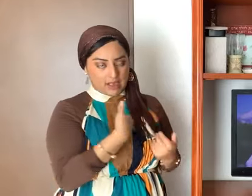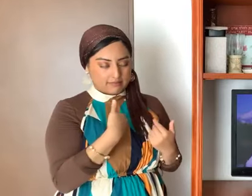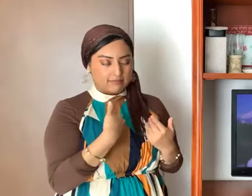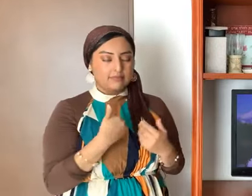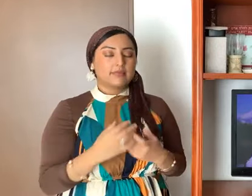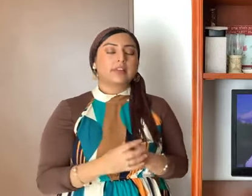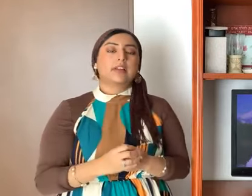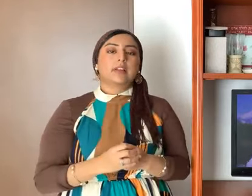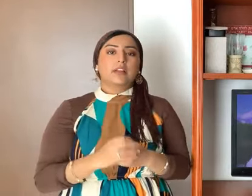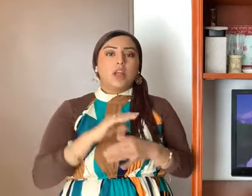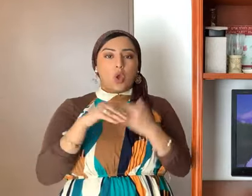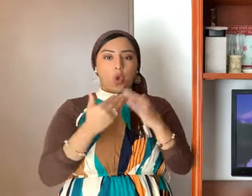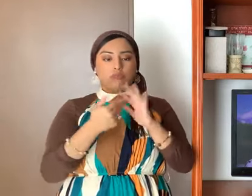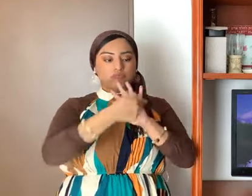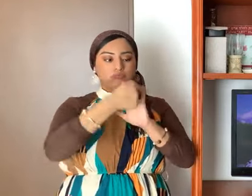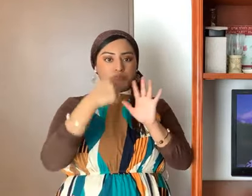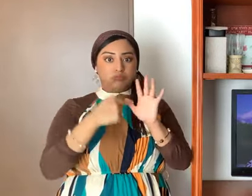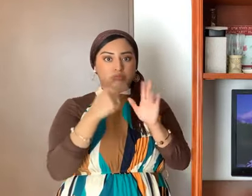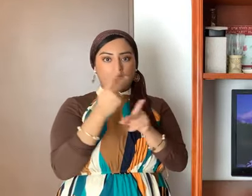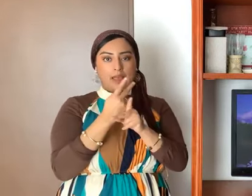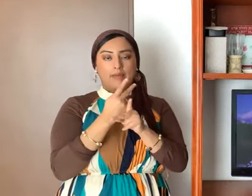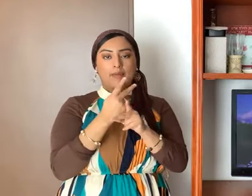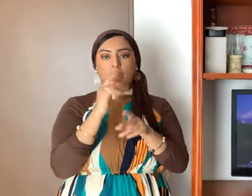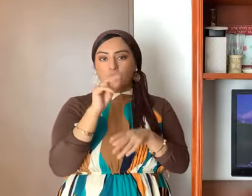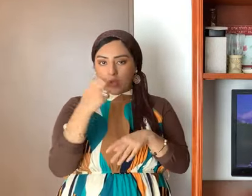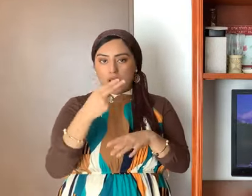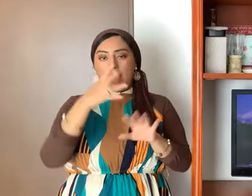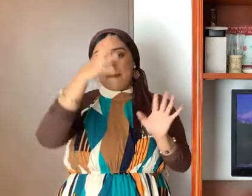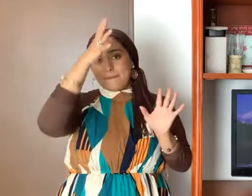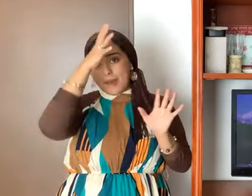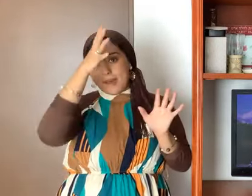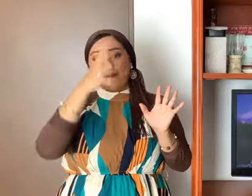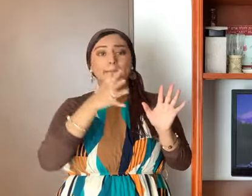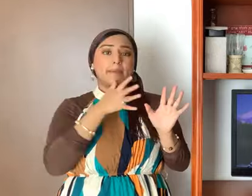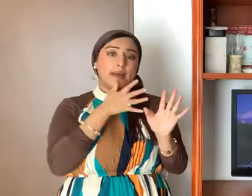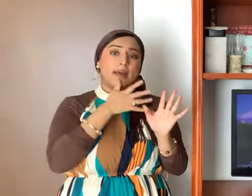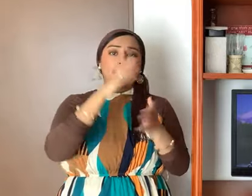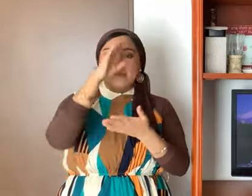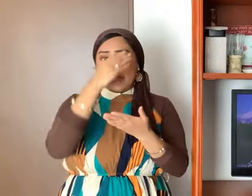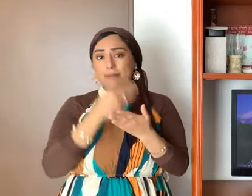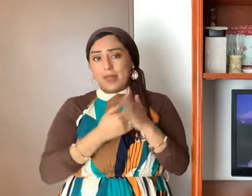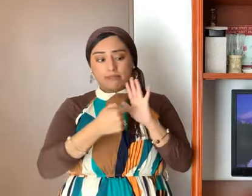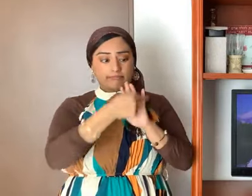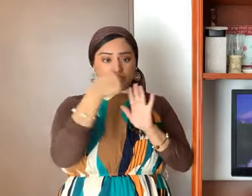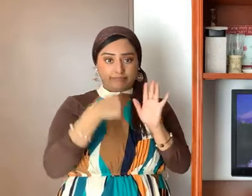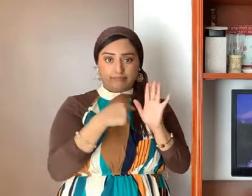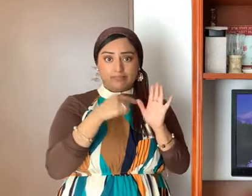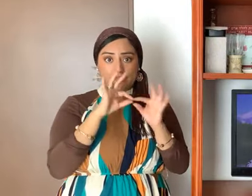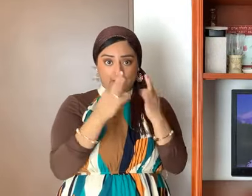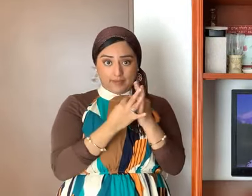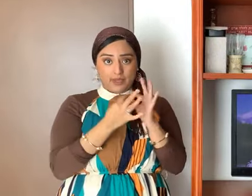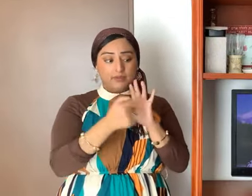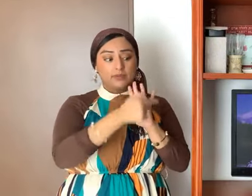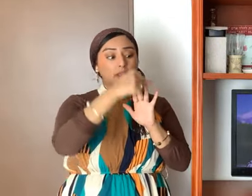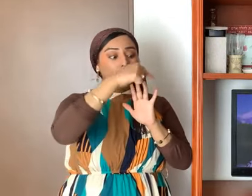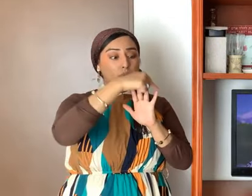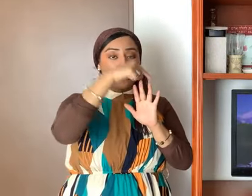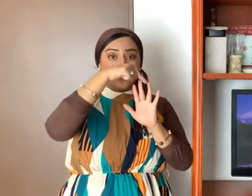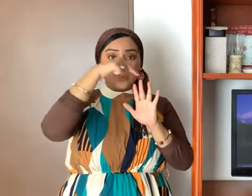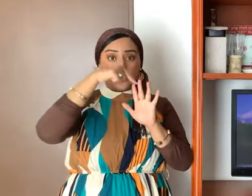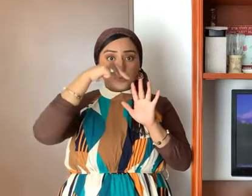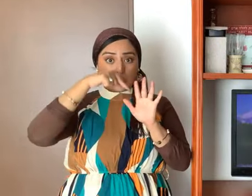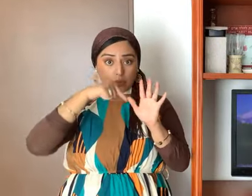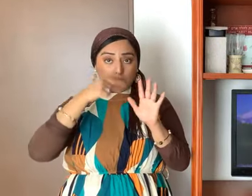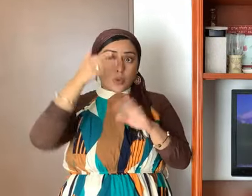¿sí? Todos ellos guardan Torá, el papá, la mamá, los hijos, etcétera, etcétera. Bueno, cada uno de ellos